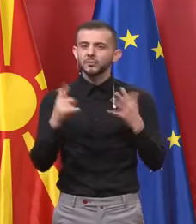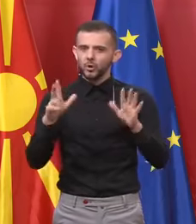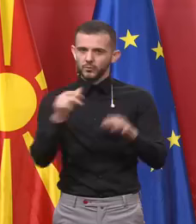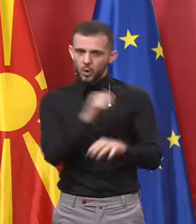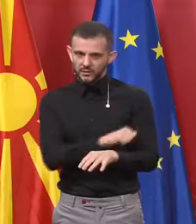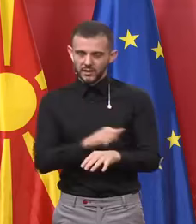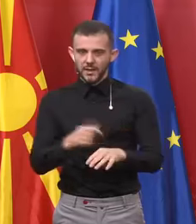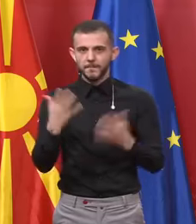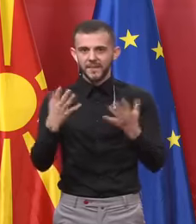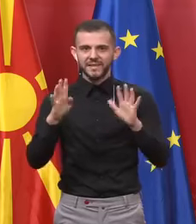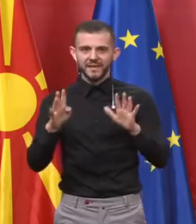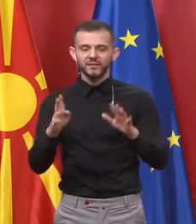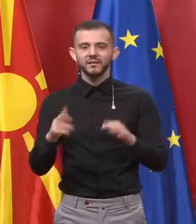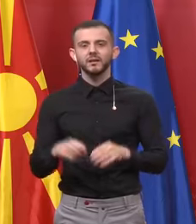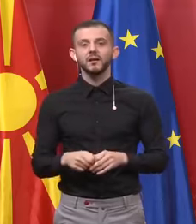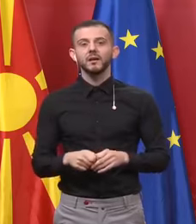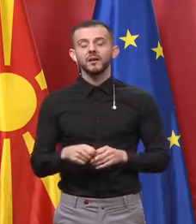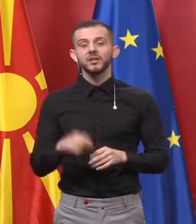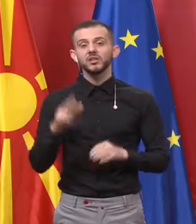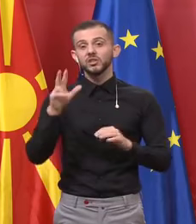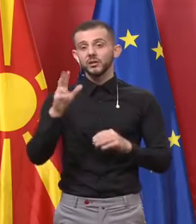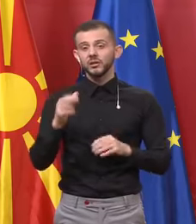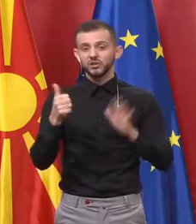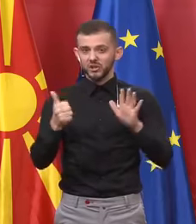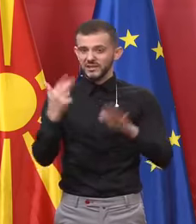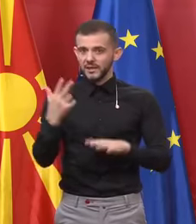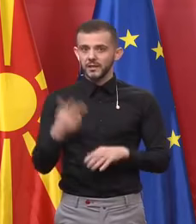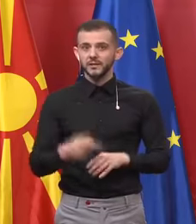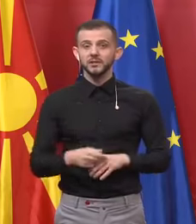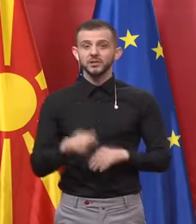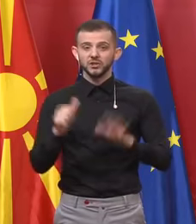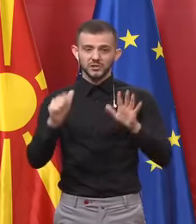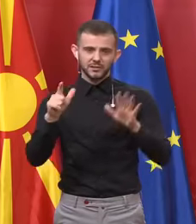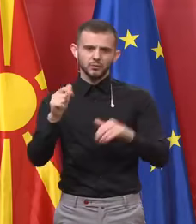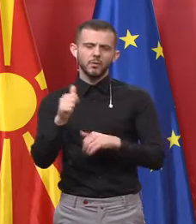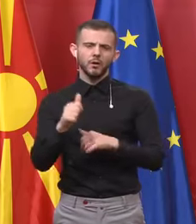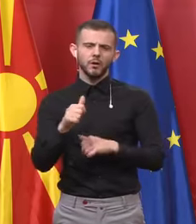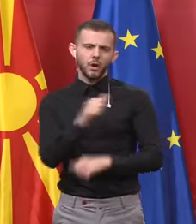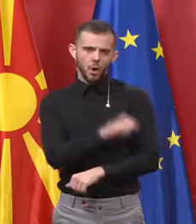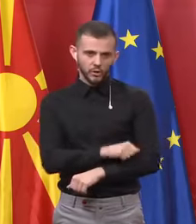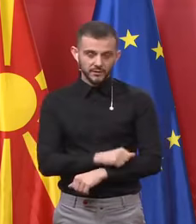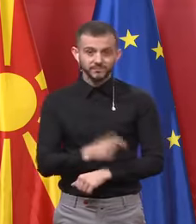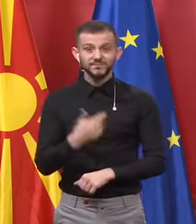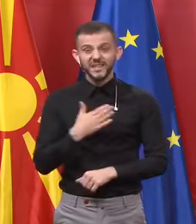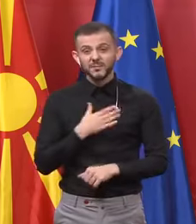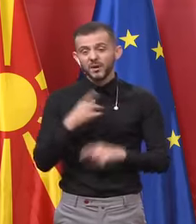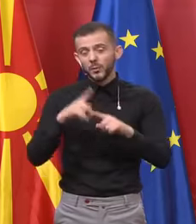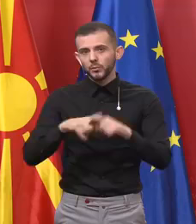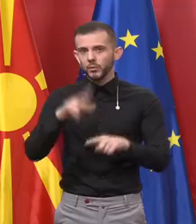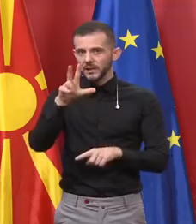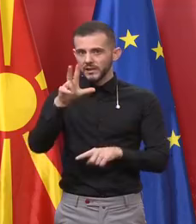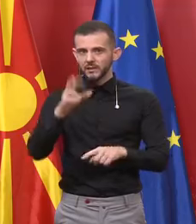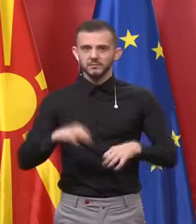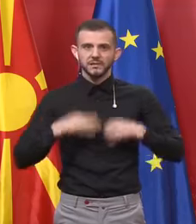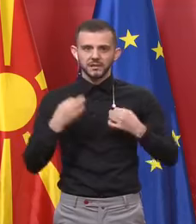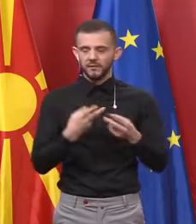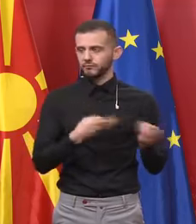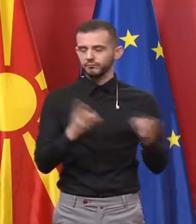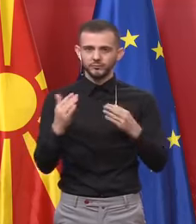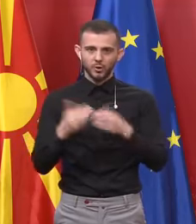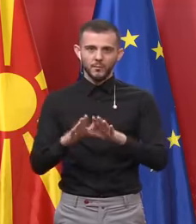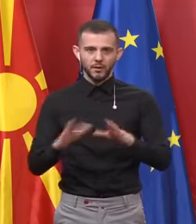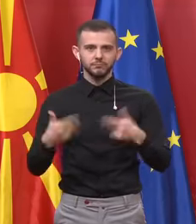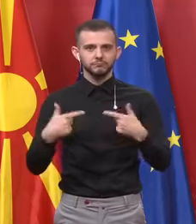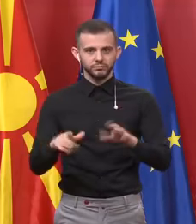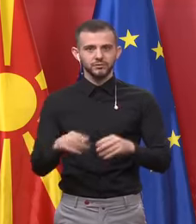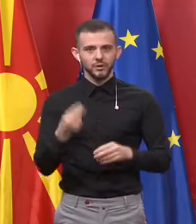58, 63, 67 години. Имаме и тројца оздравени, тоа се